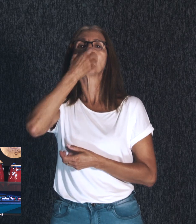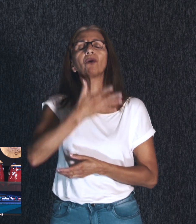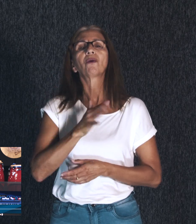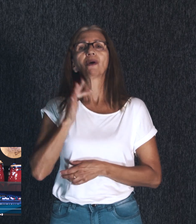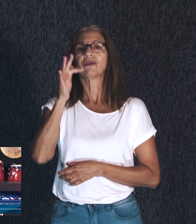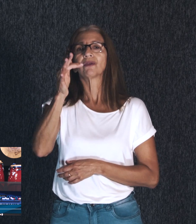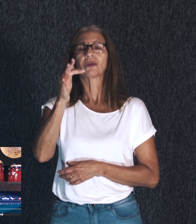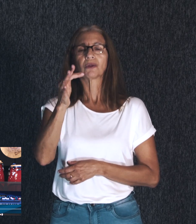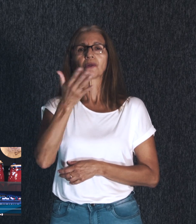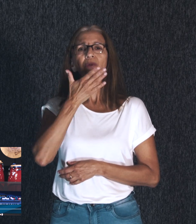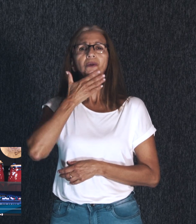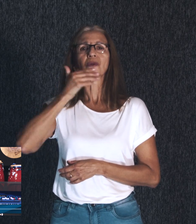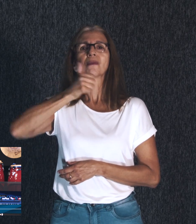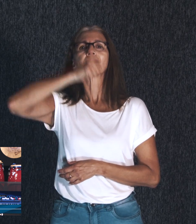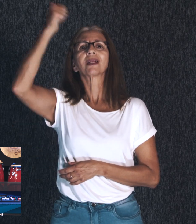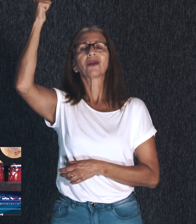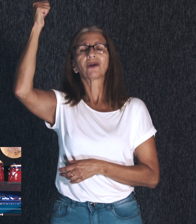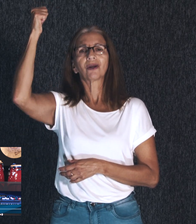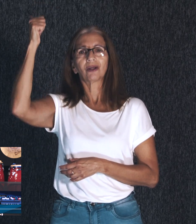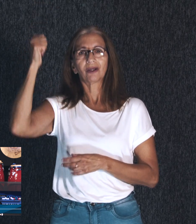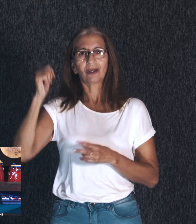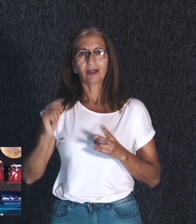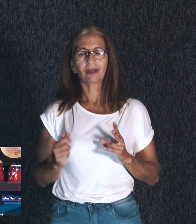futuro vitorioso para a glória do Senhor.